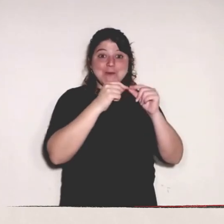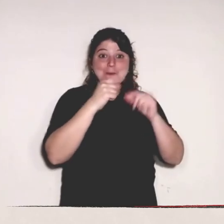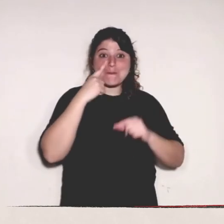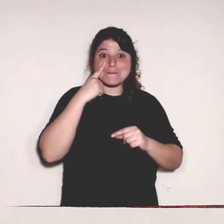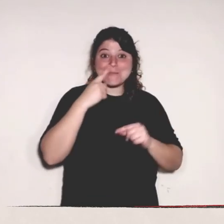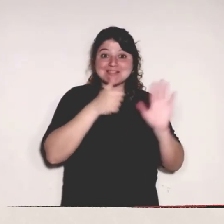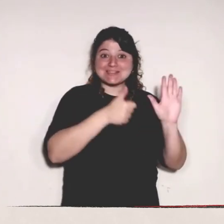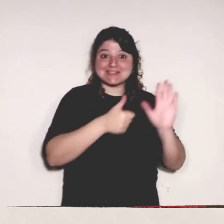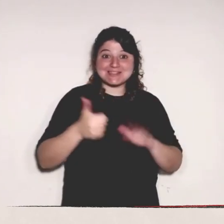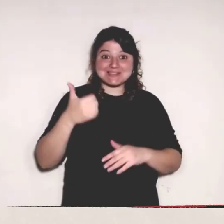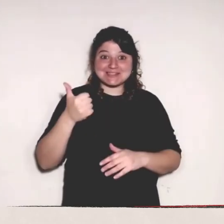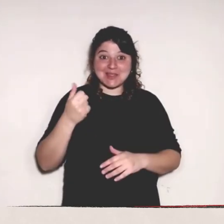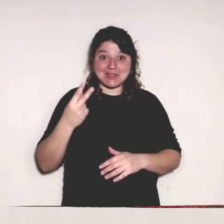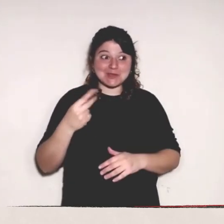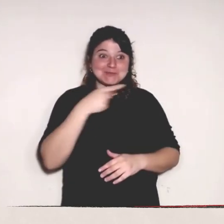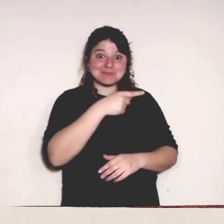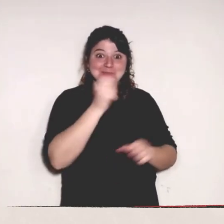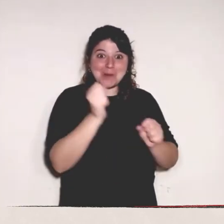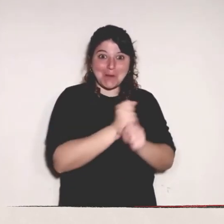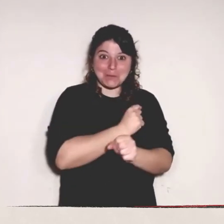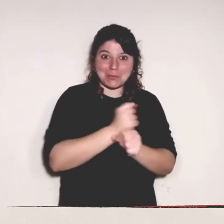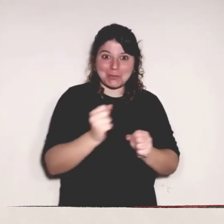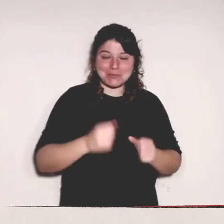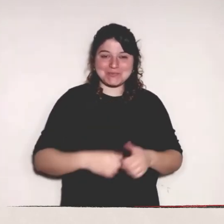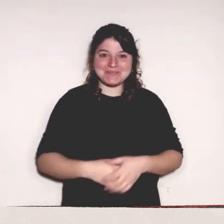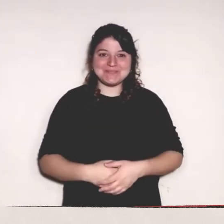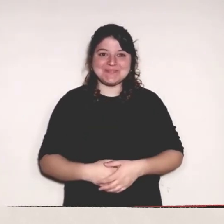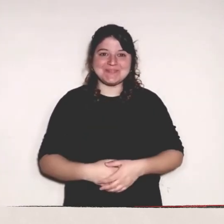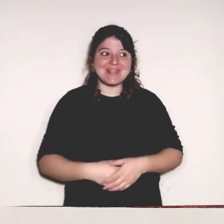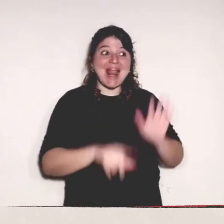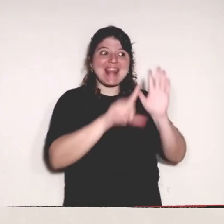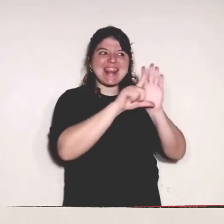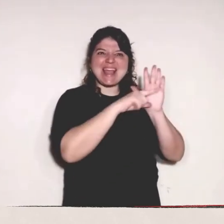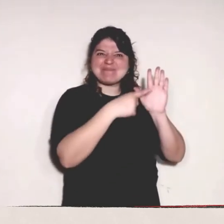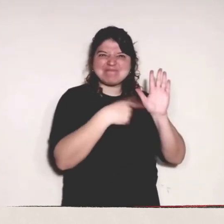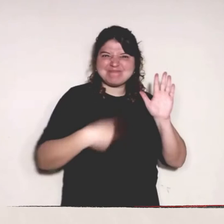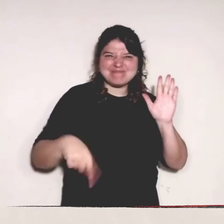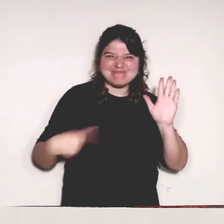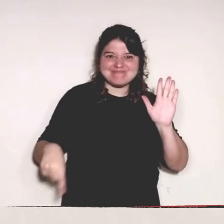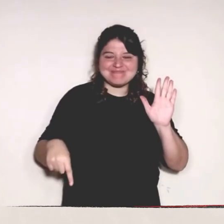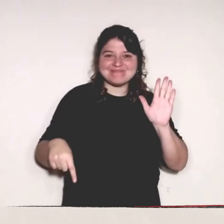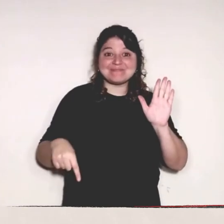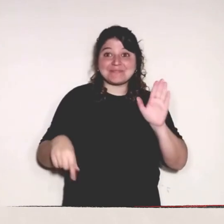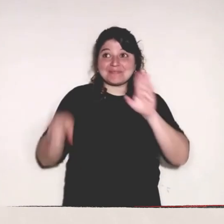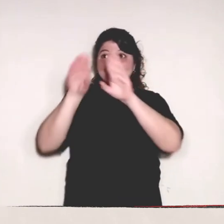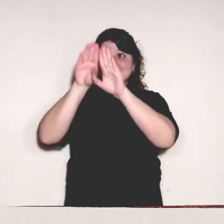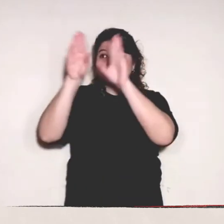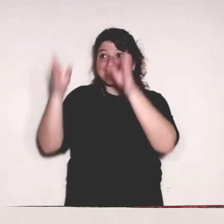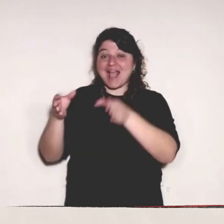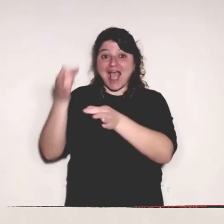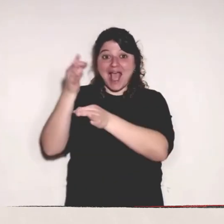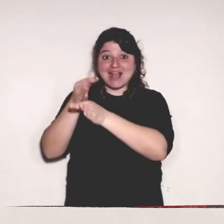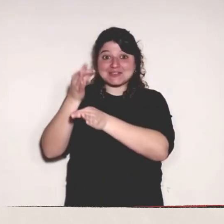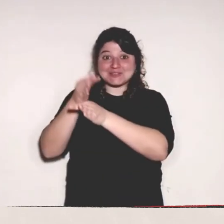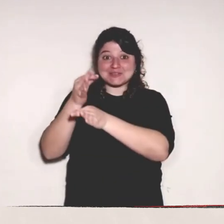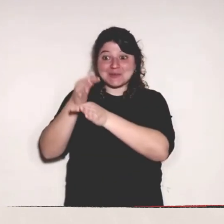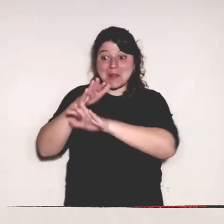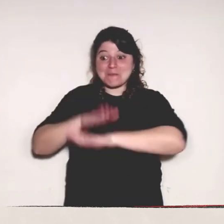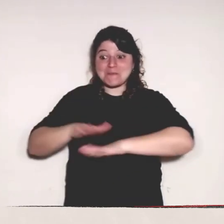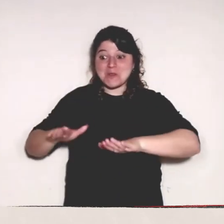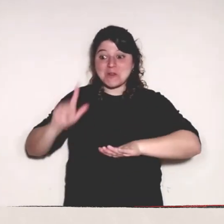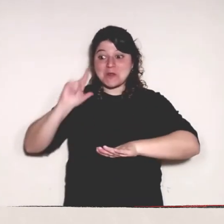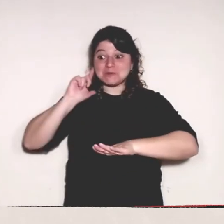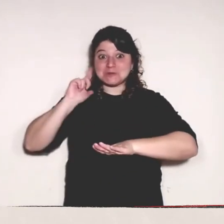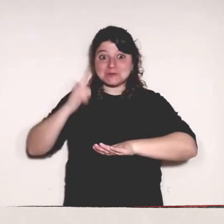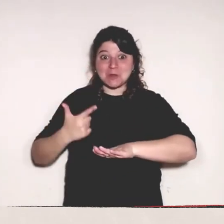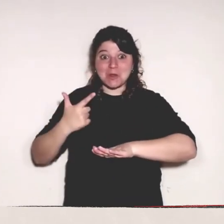la ley número mil 662 de qué se trataba esta definía la creación de la primera